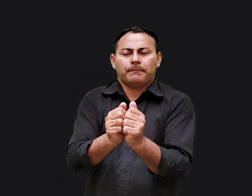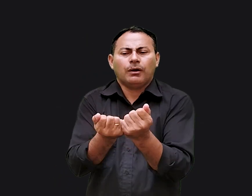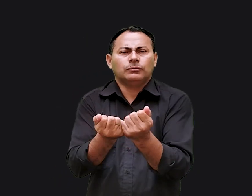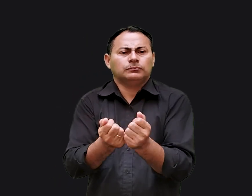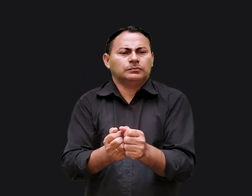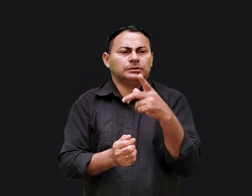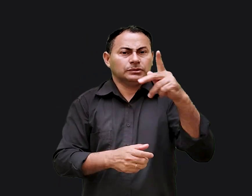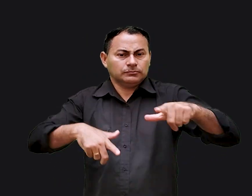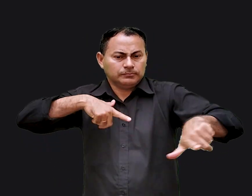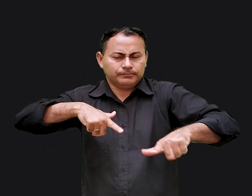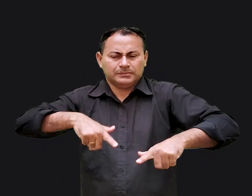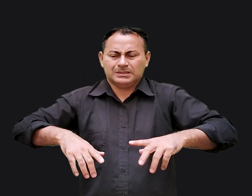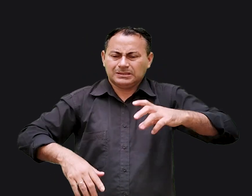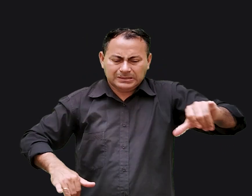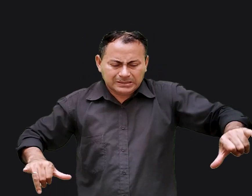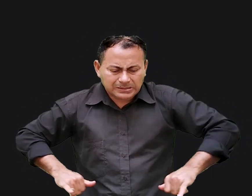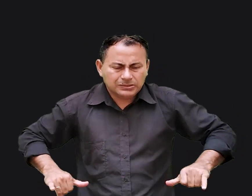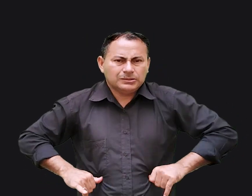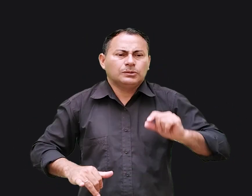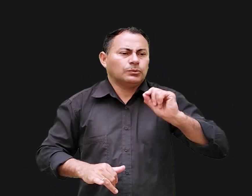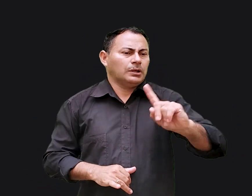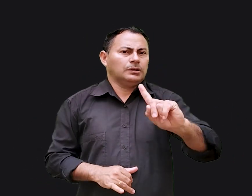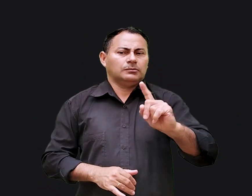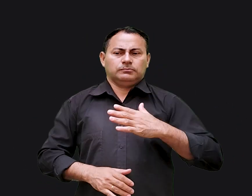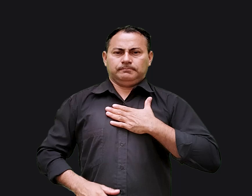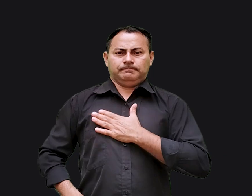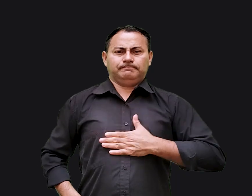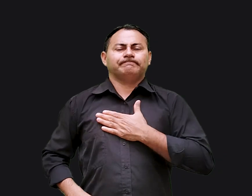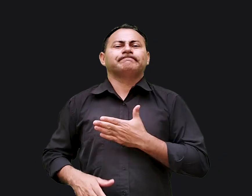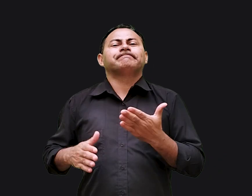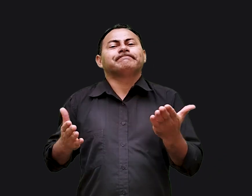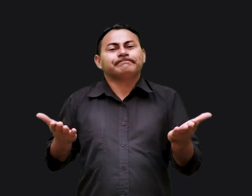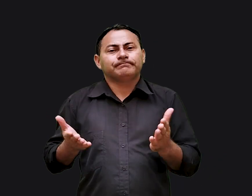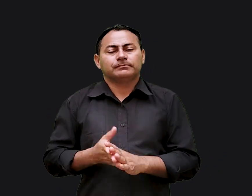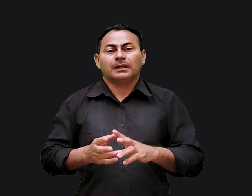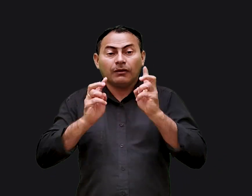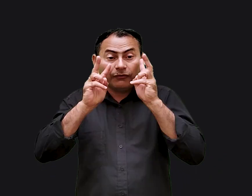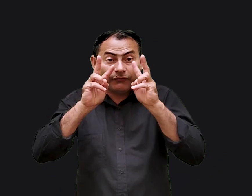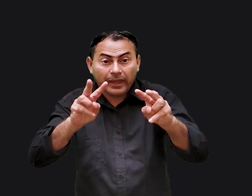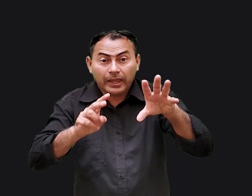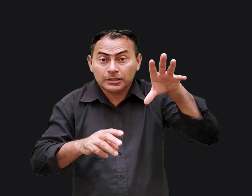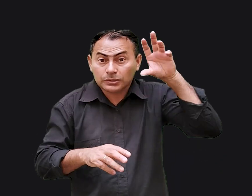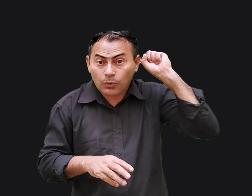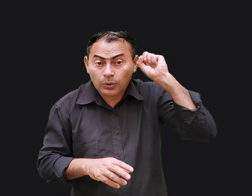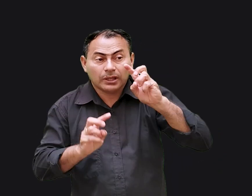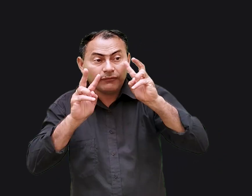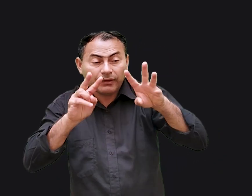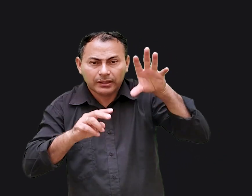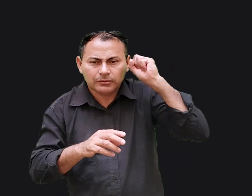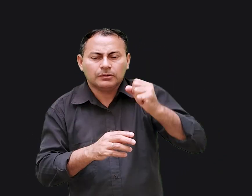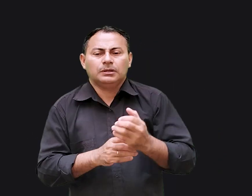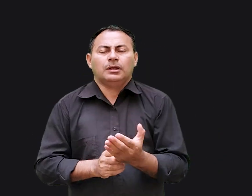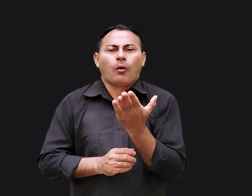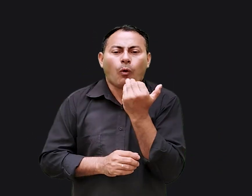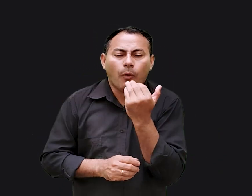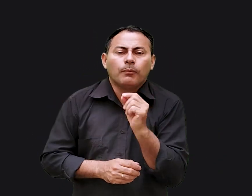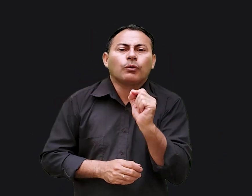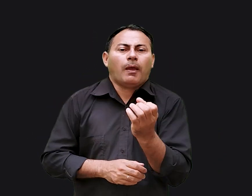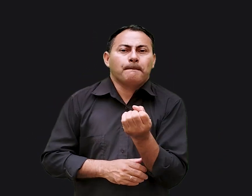pão e o seu trabalho árduo naquilo que não satisfaz? Escutem-me e comam o que é